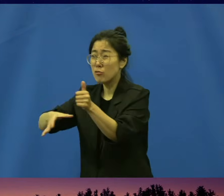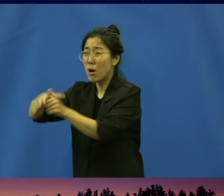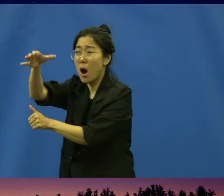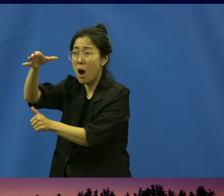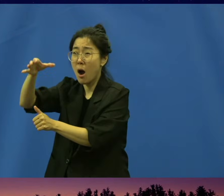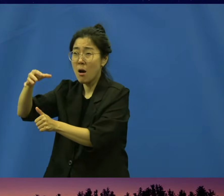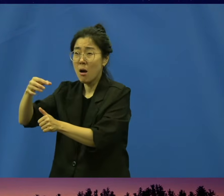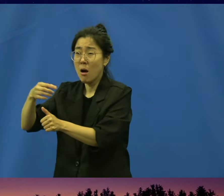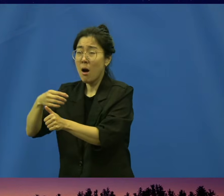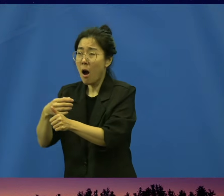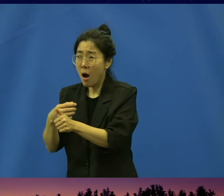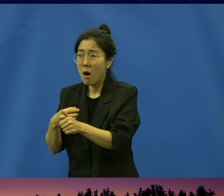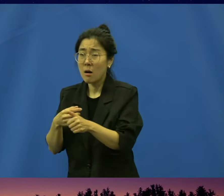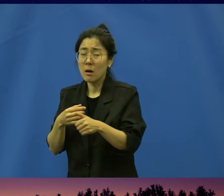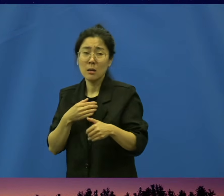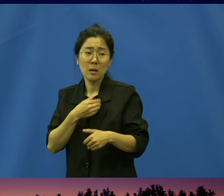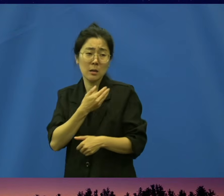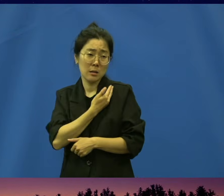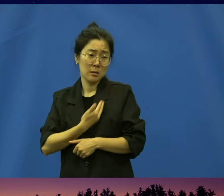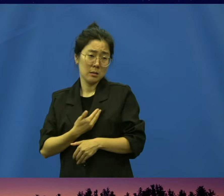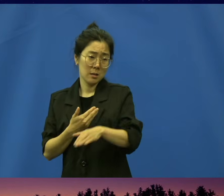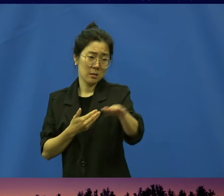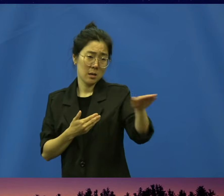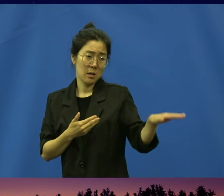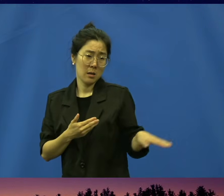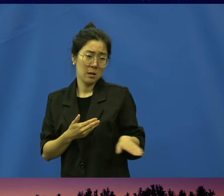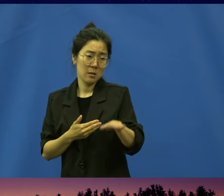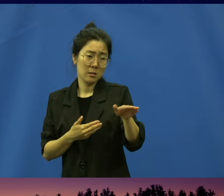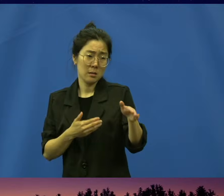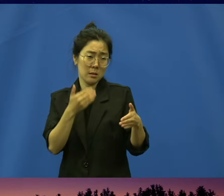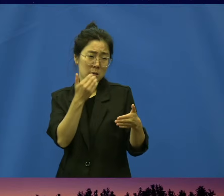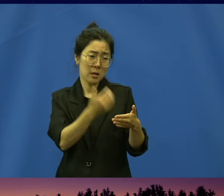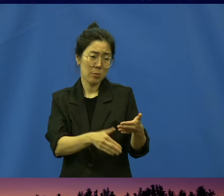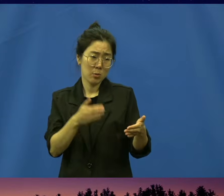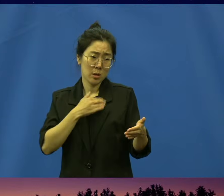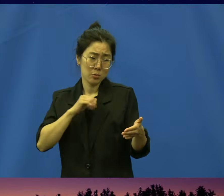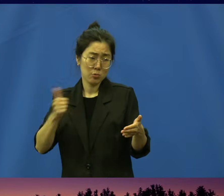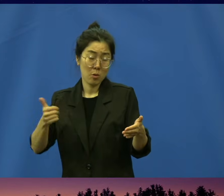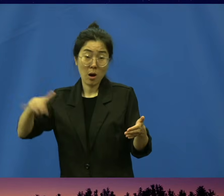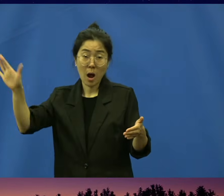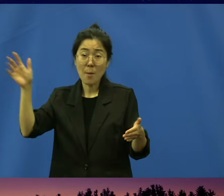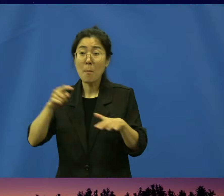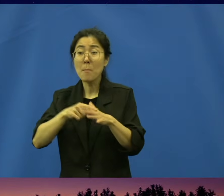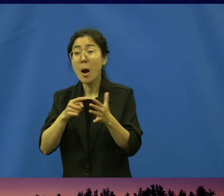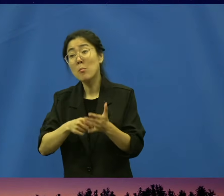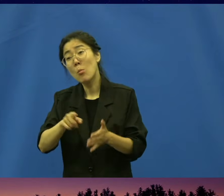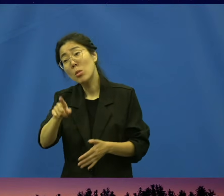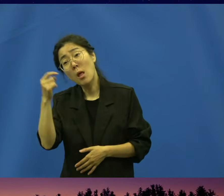남겨놓고 가시는 예수님, 제자들을 위해서 기도한다면 기도하실 것이 얼마나 많이 있었겠습니까?